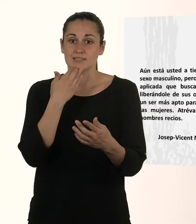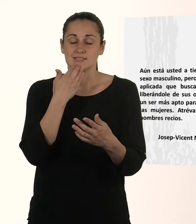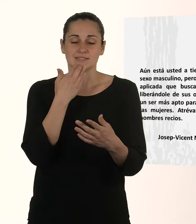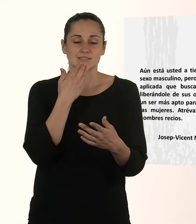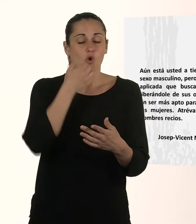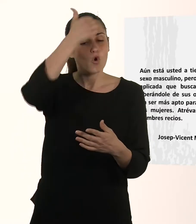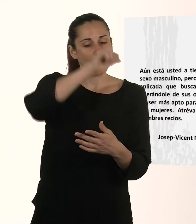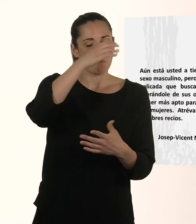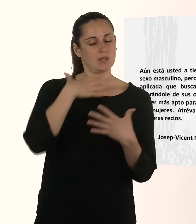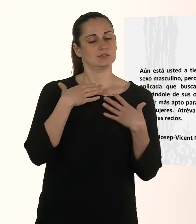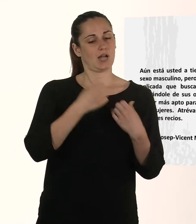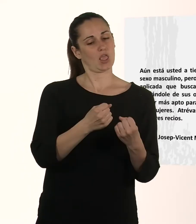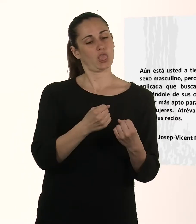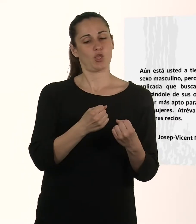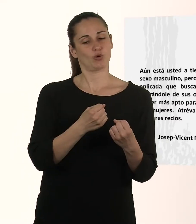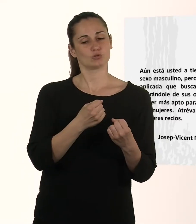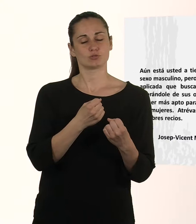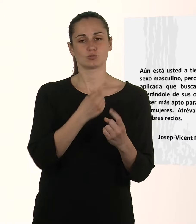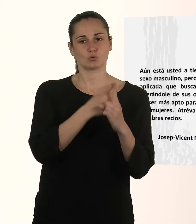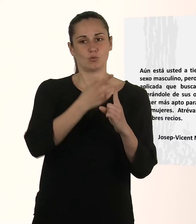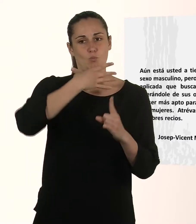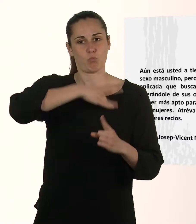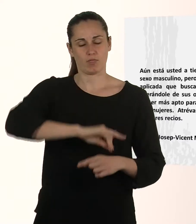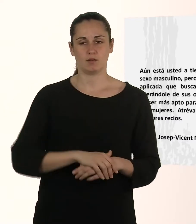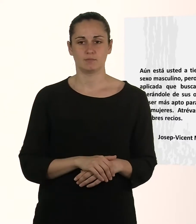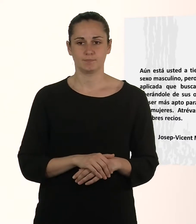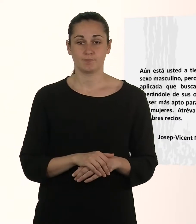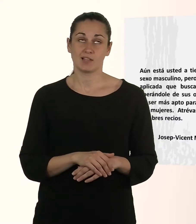aquí la ironía, ¿vale? Por un lado nos está diciendo